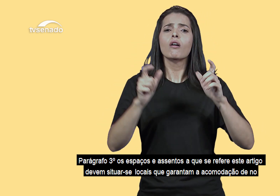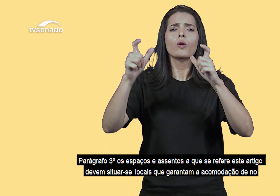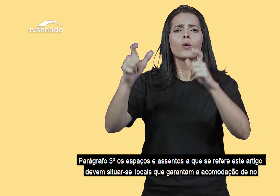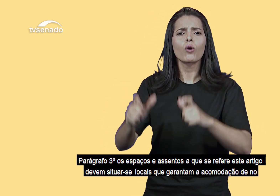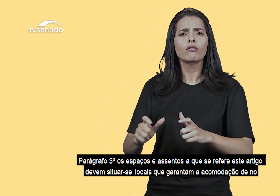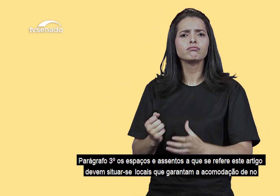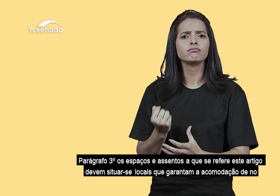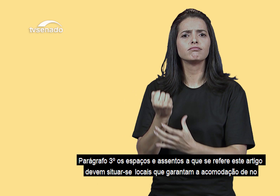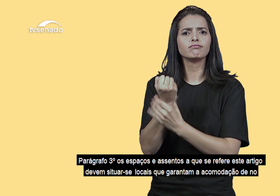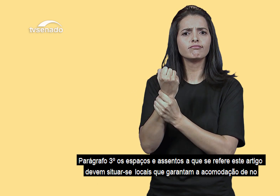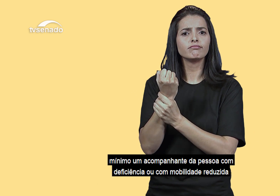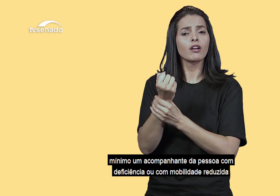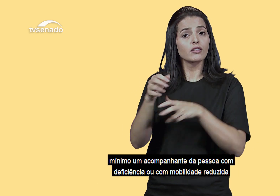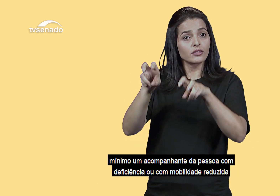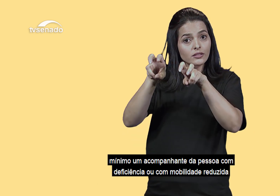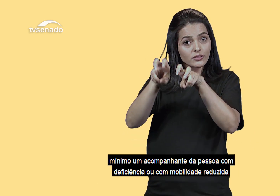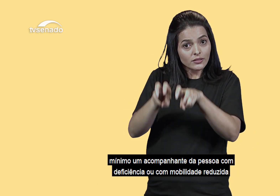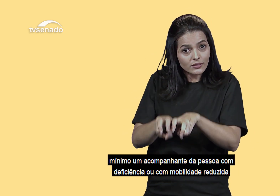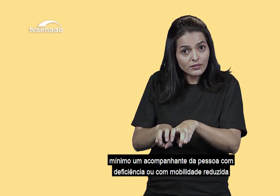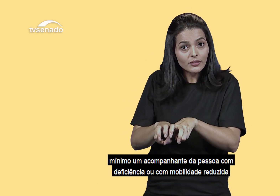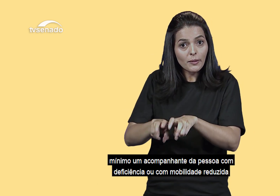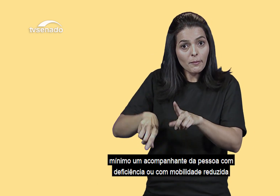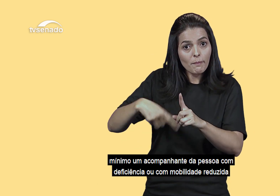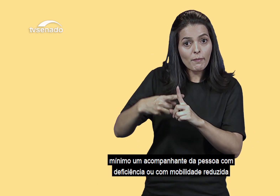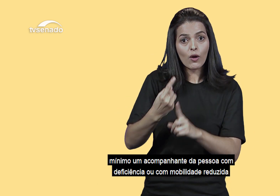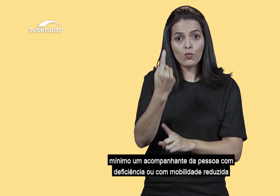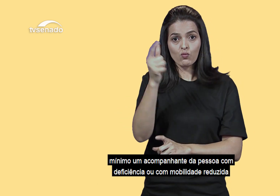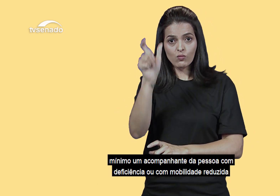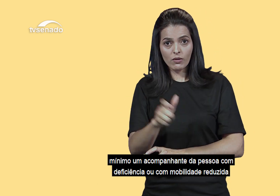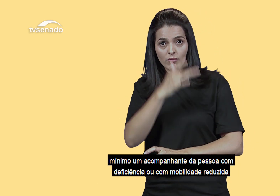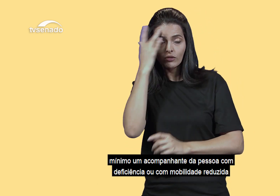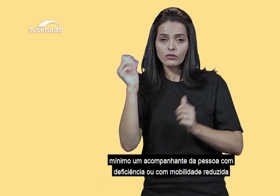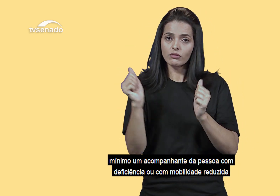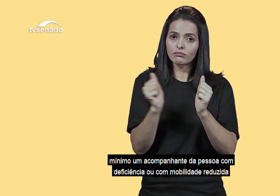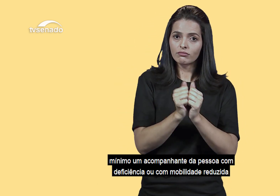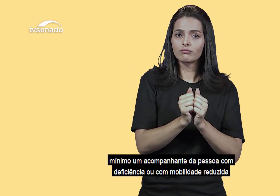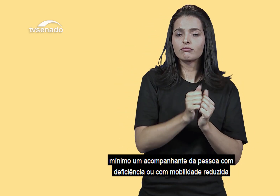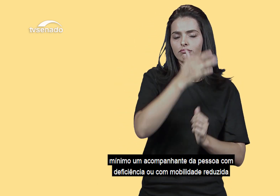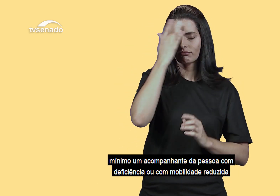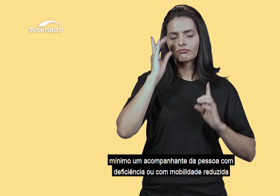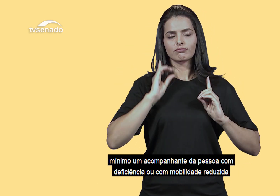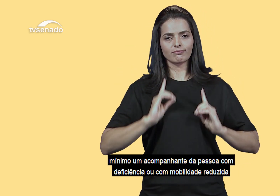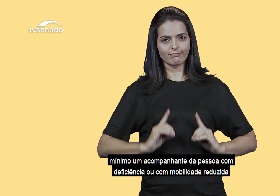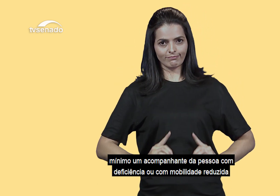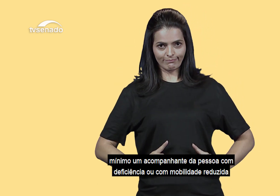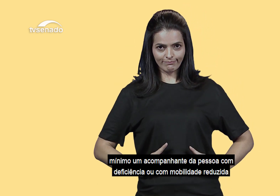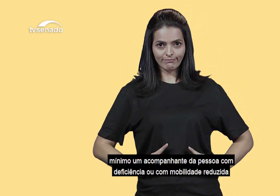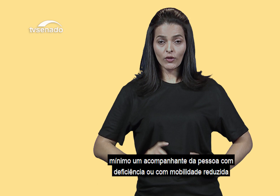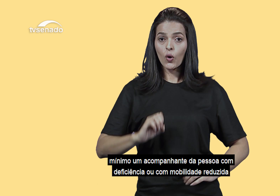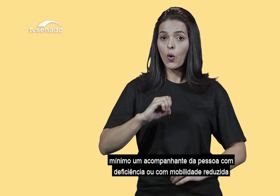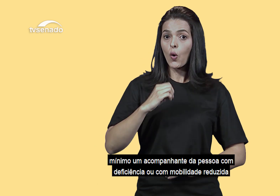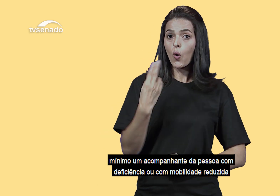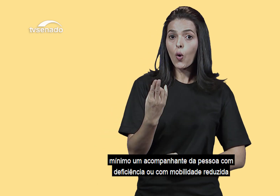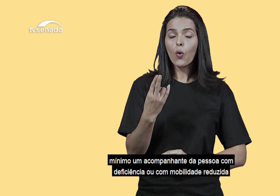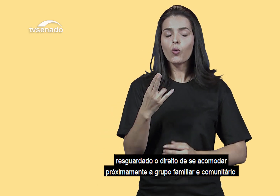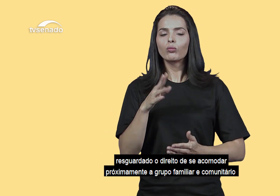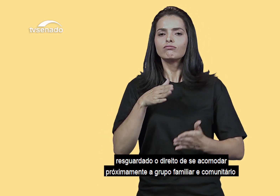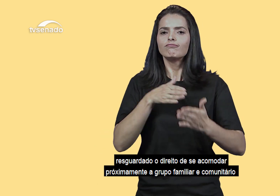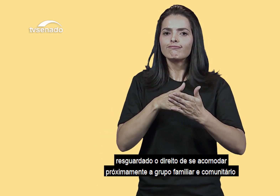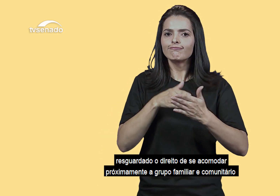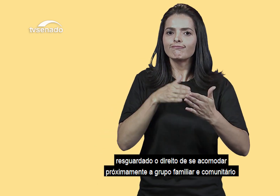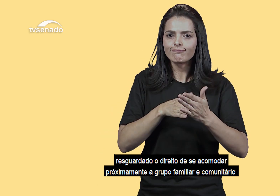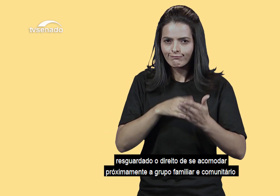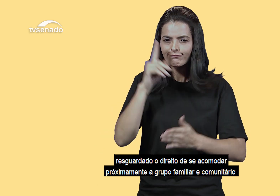garantam a acomodação de, no mínimo, um acompanhante da pessoa com deficiência ou com mobilidade reduzida